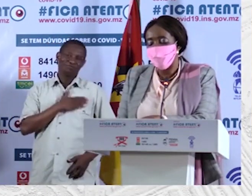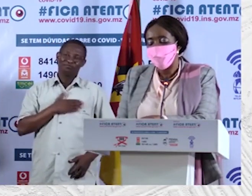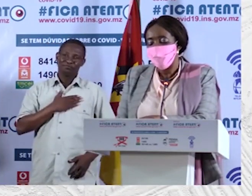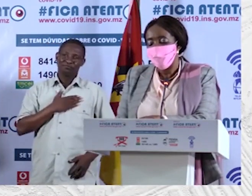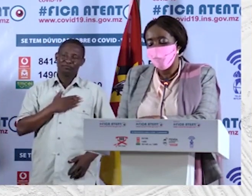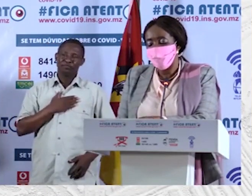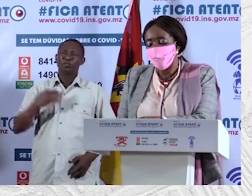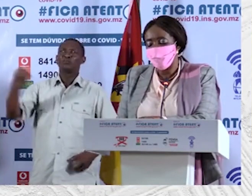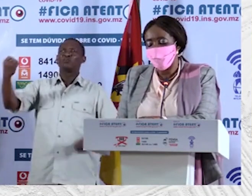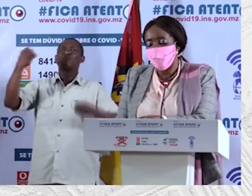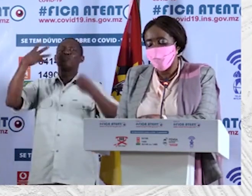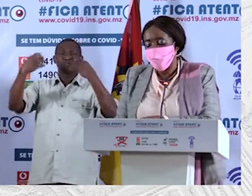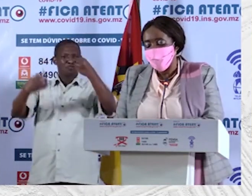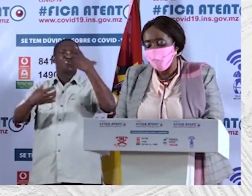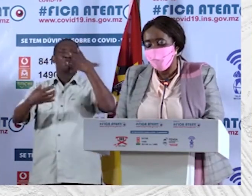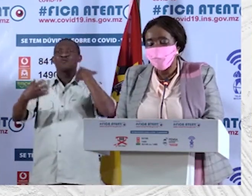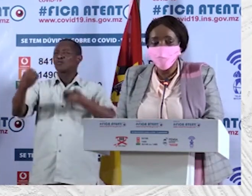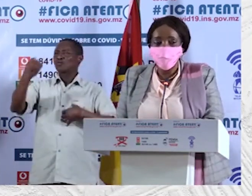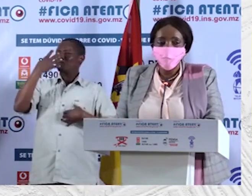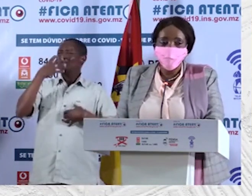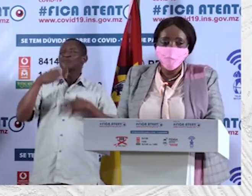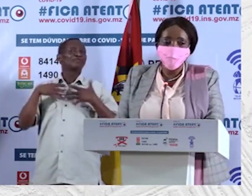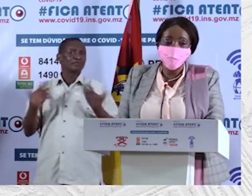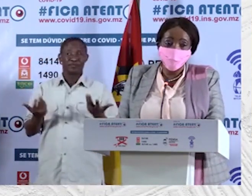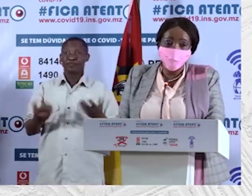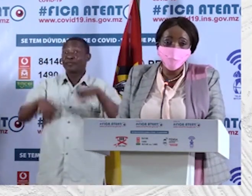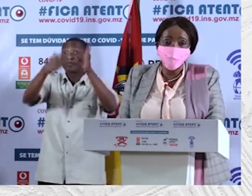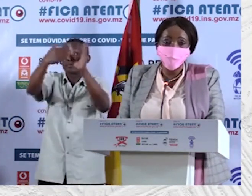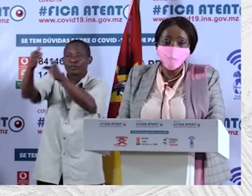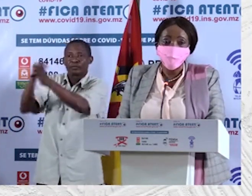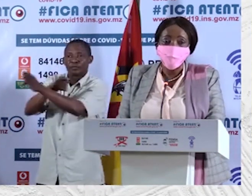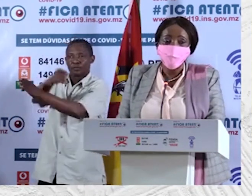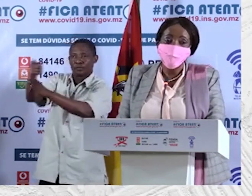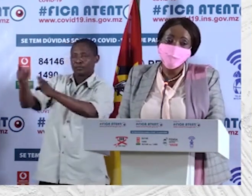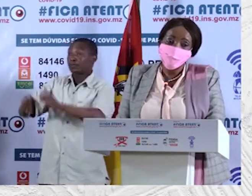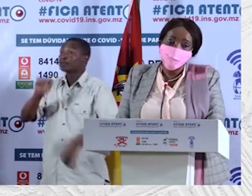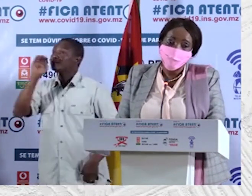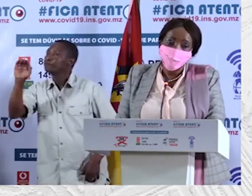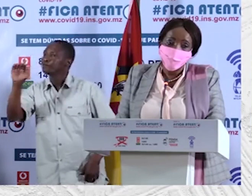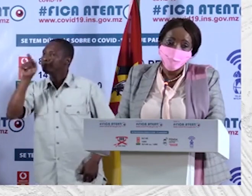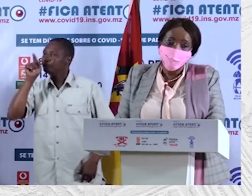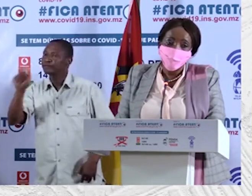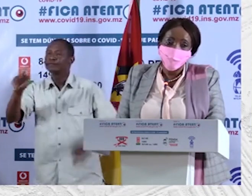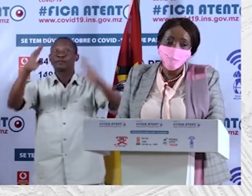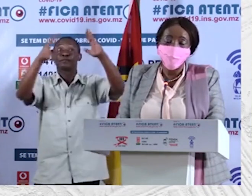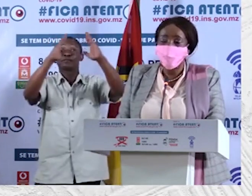pessoas que, estando com orientação de ficar em casa,